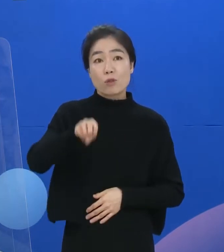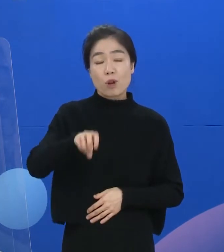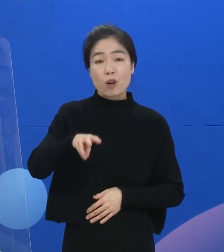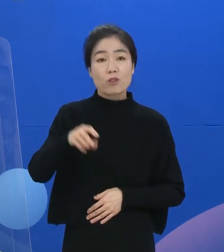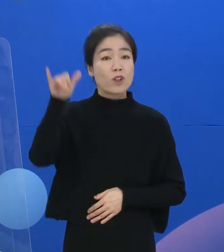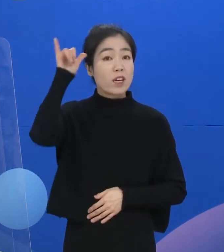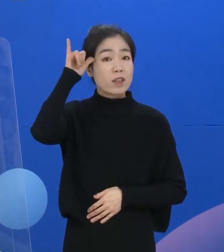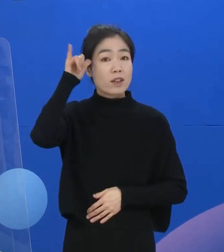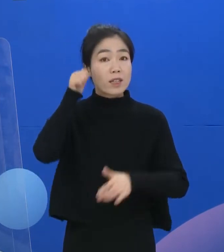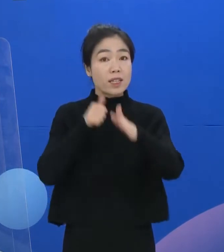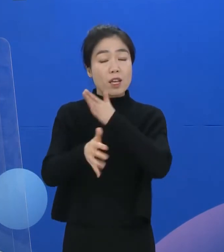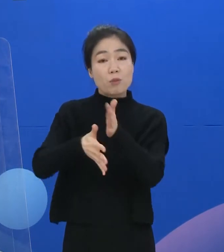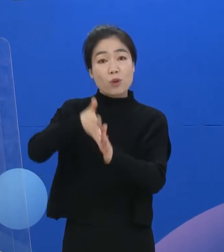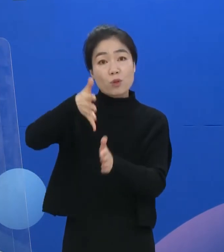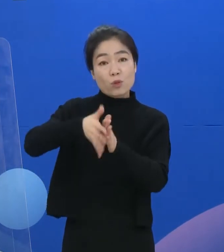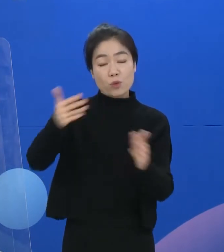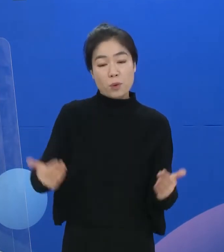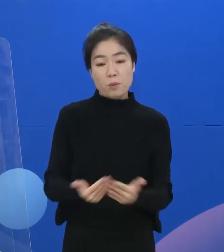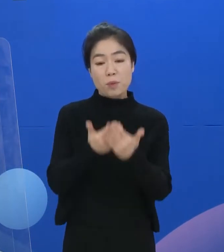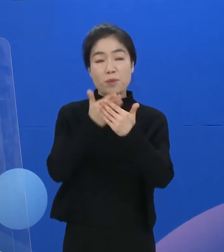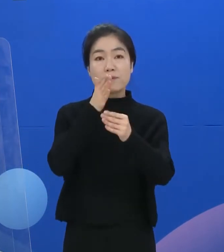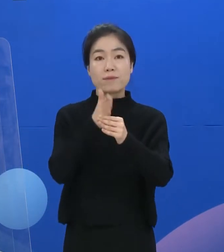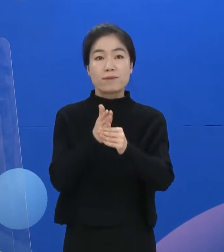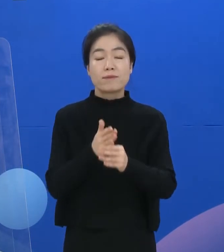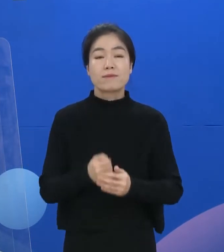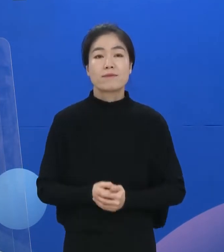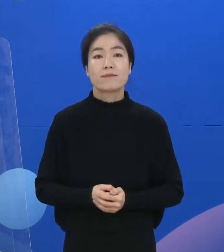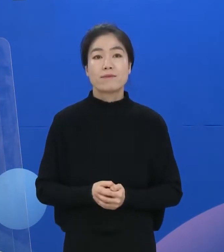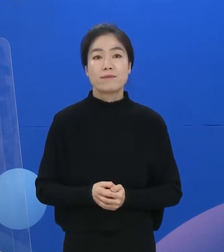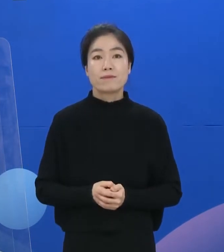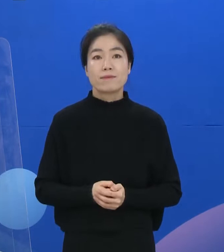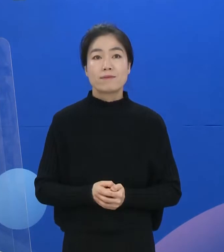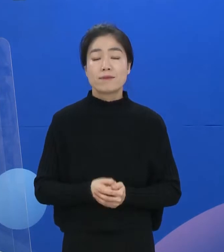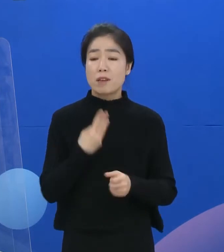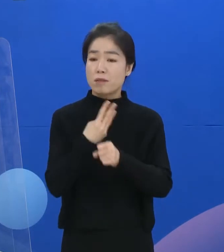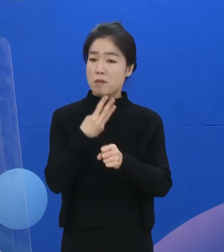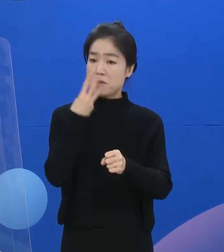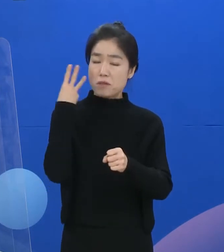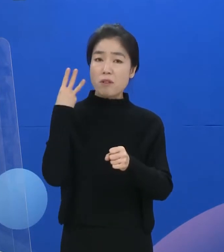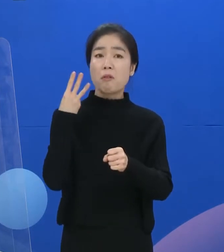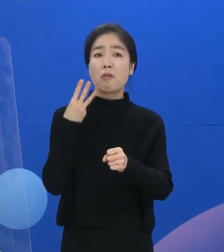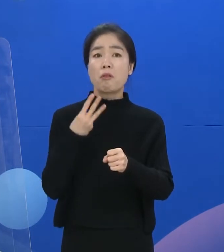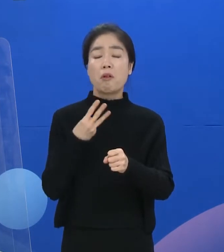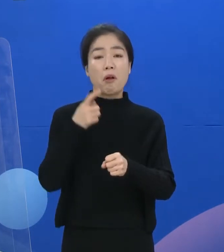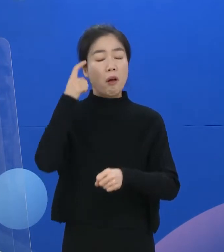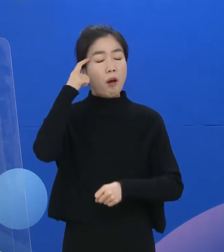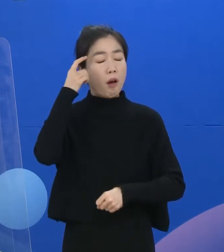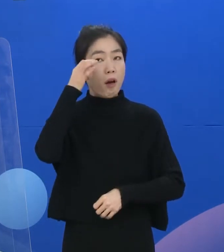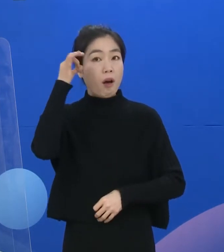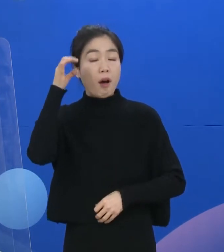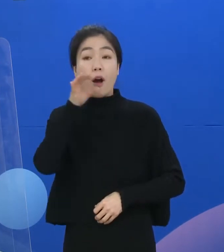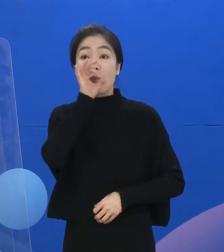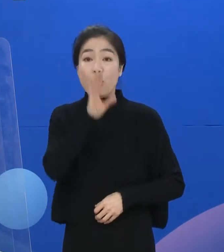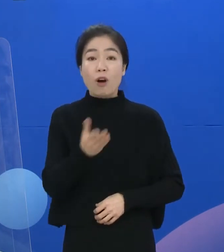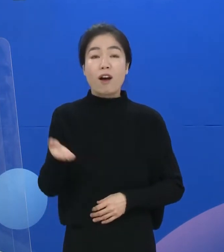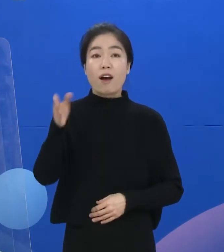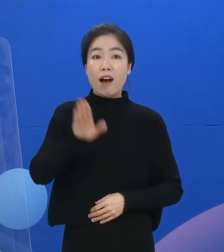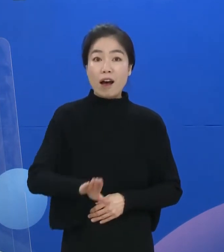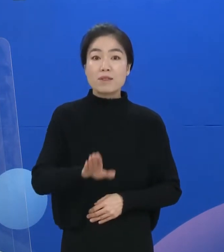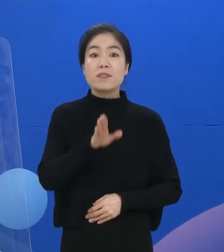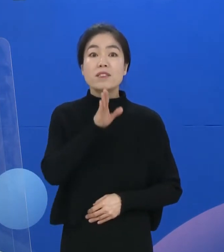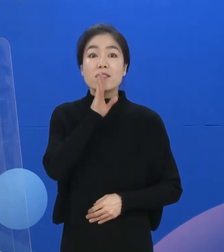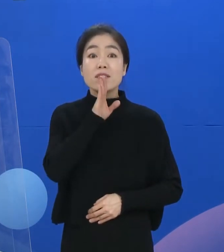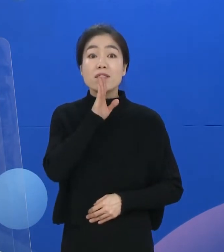의미가 큽니다 둘째 우리 광주가 인공 지능 대표 도시로 돌아가고